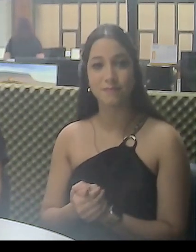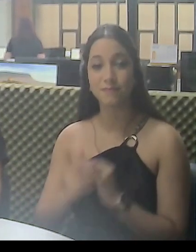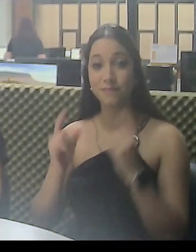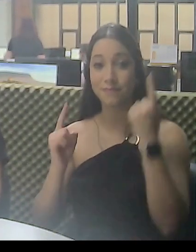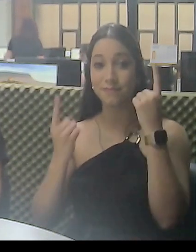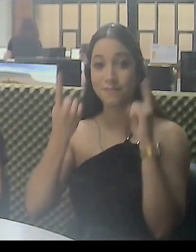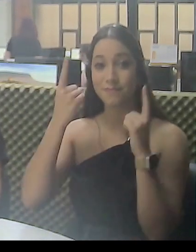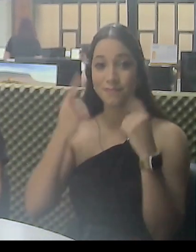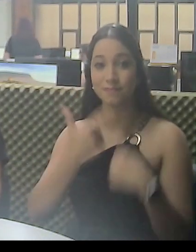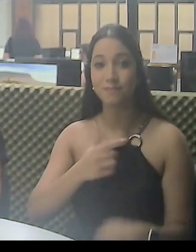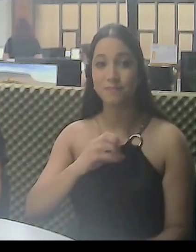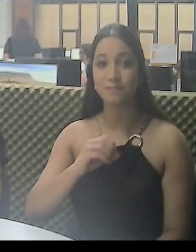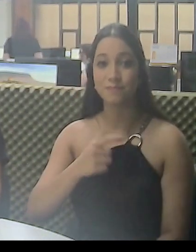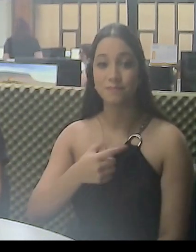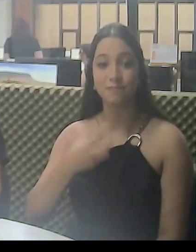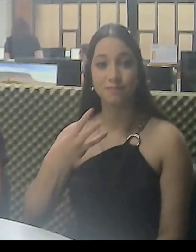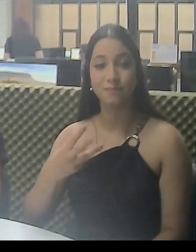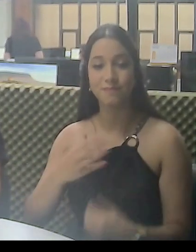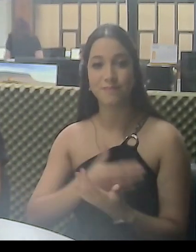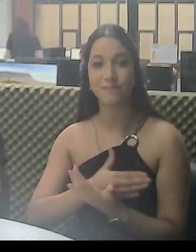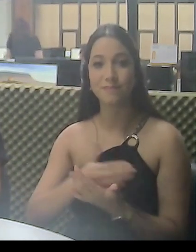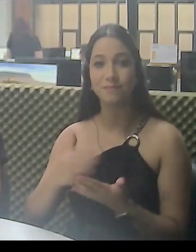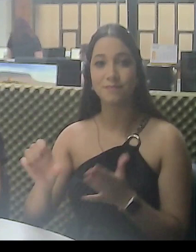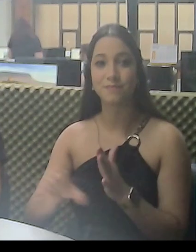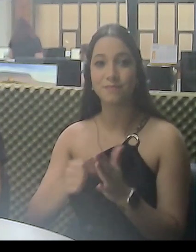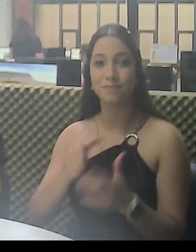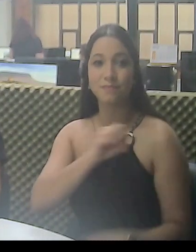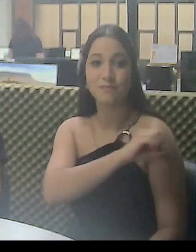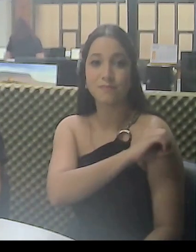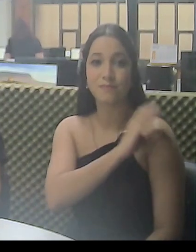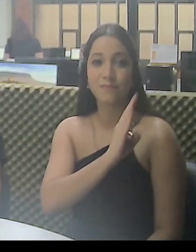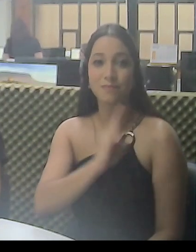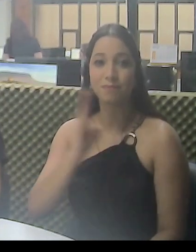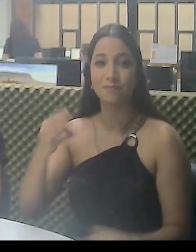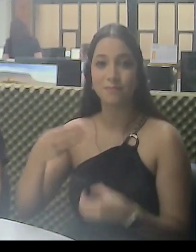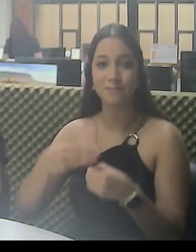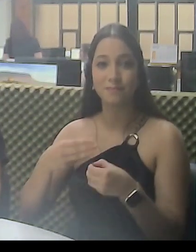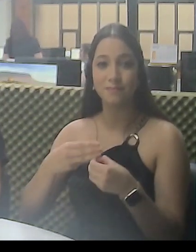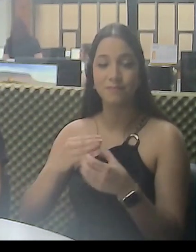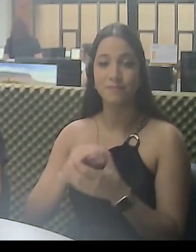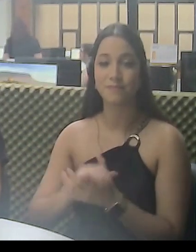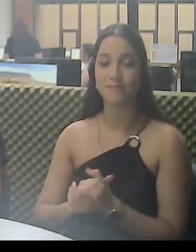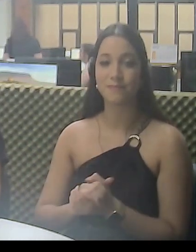Carnaval 2023. Tem início primeira oficina na Biblioteca Municipal.